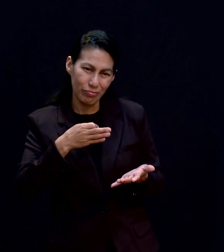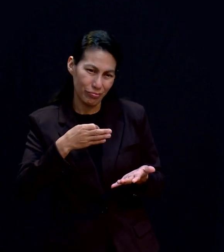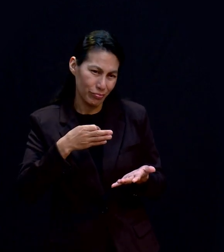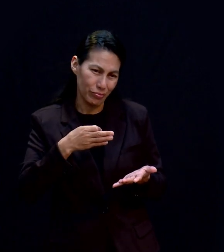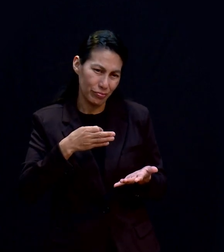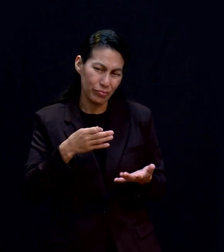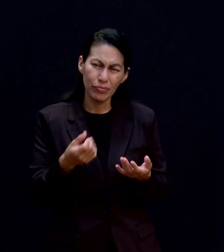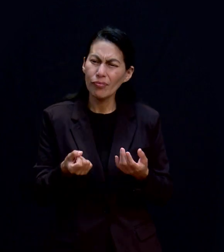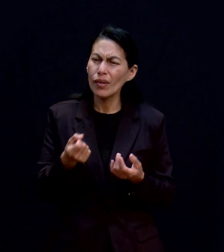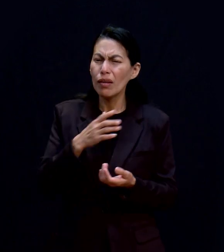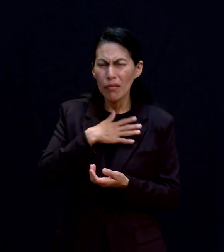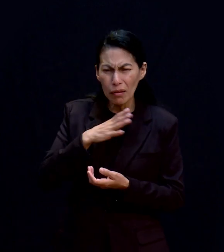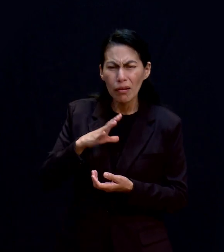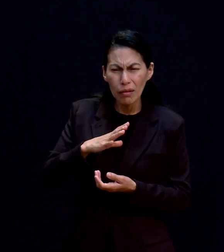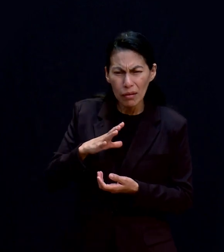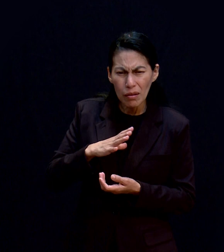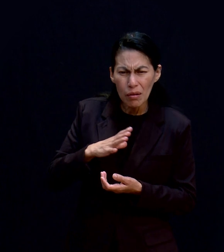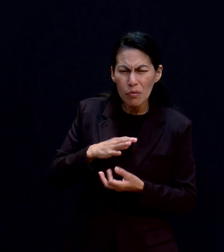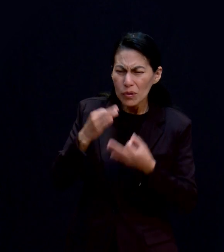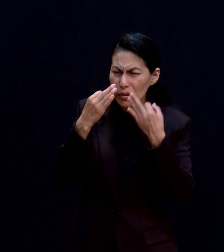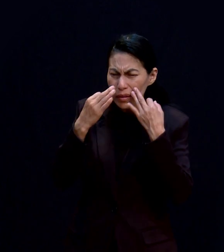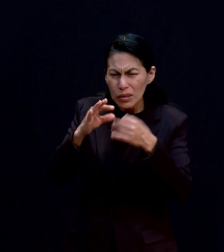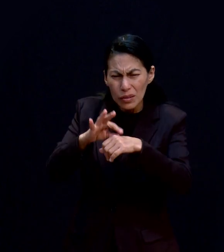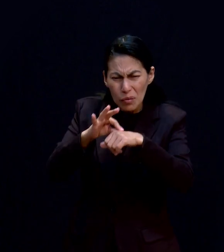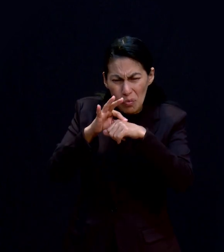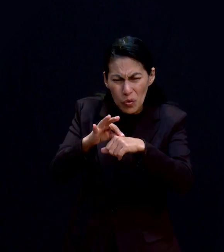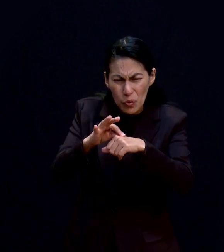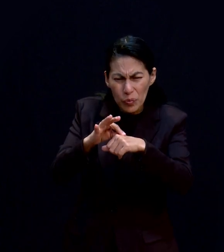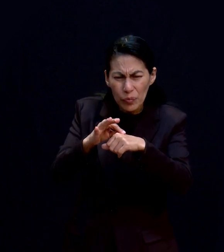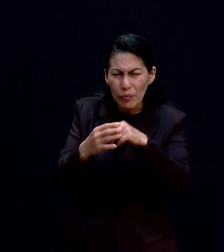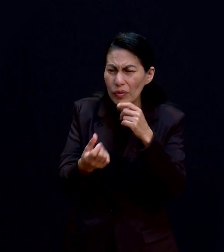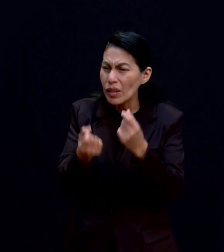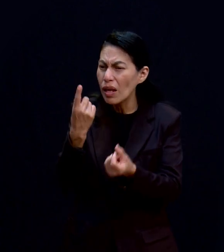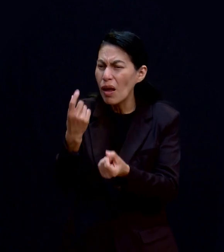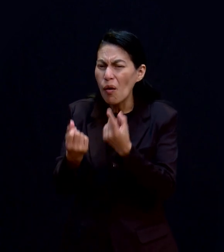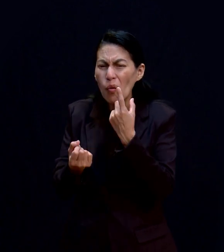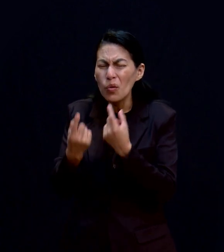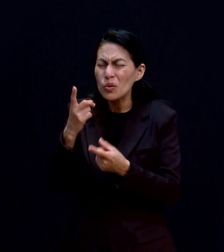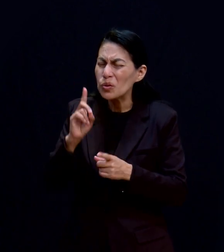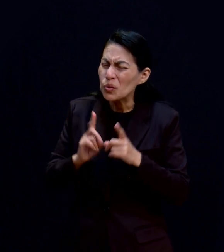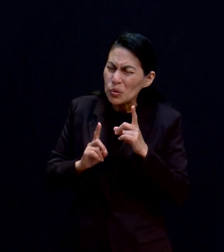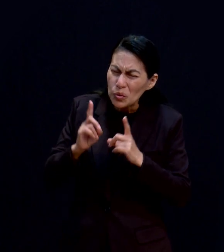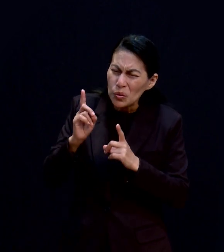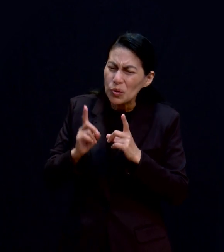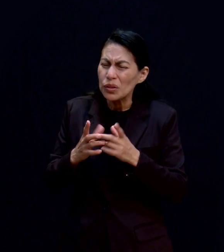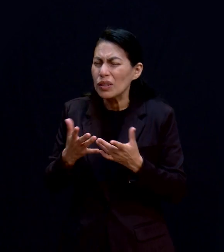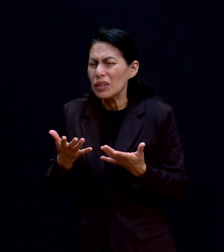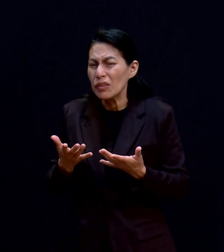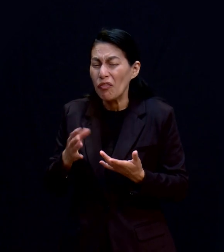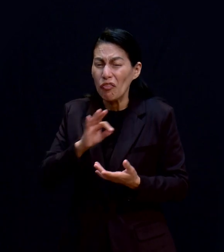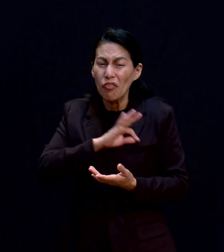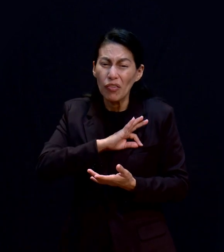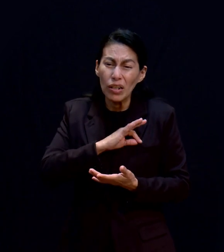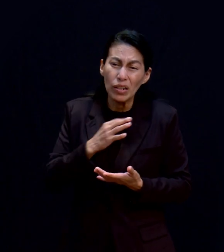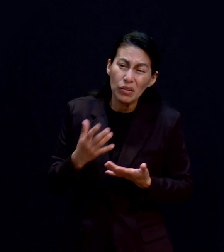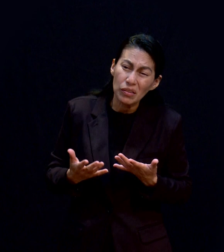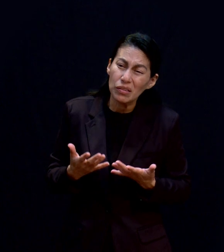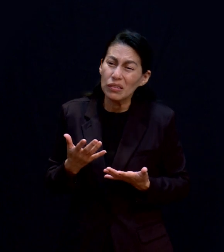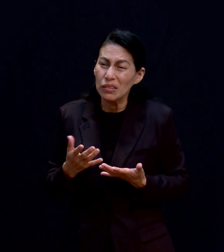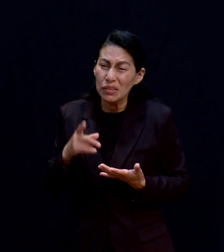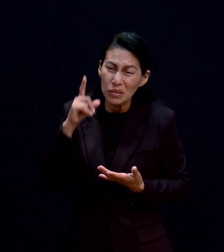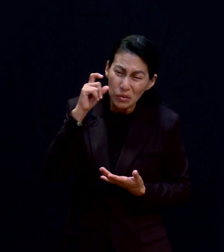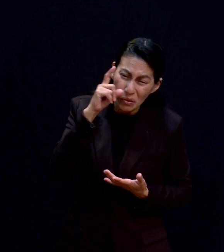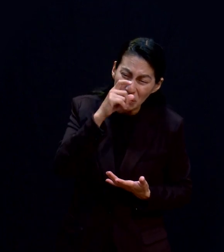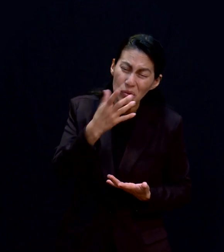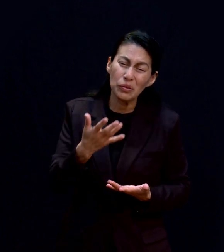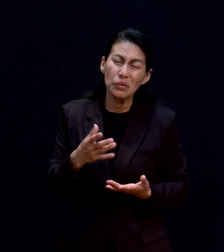desconfiar de dios a veces nuestra fe se tambalea ante cualquier crisis y